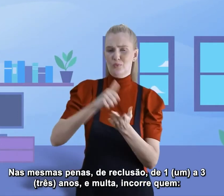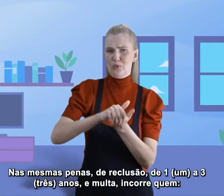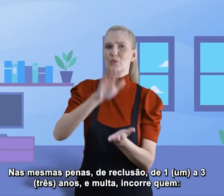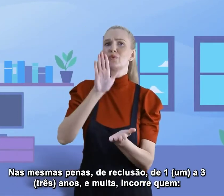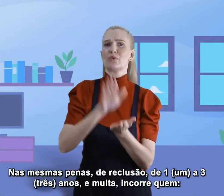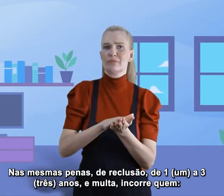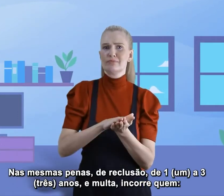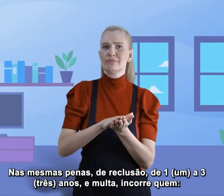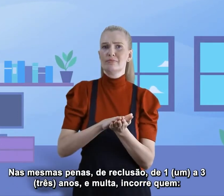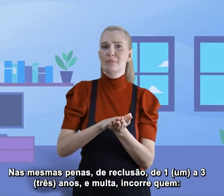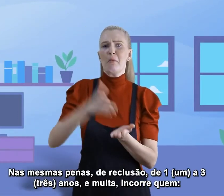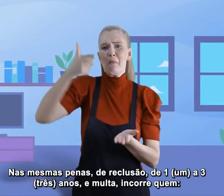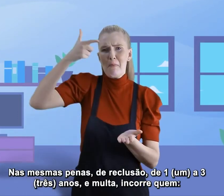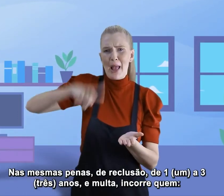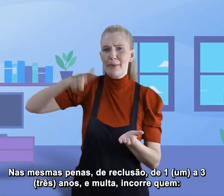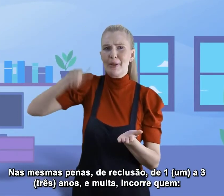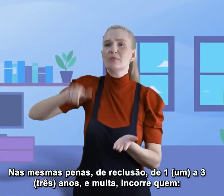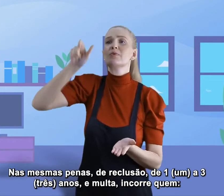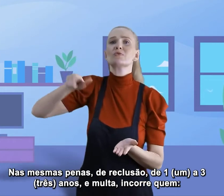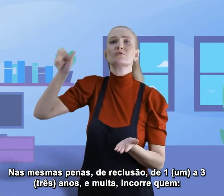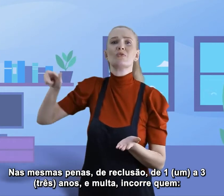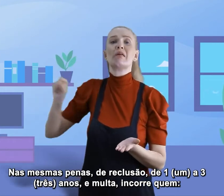multa, incorre quem?